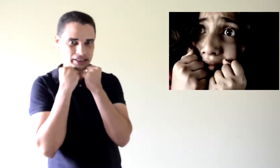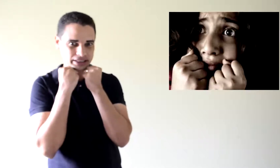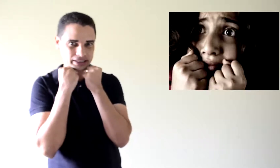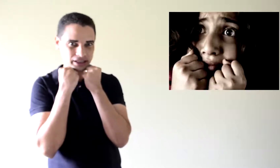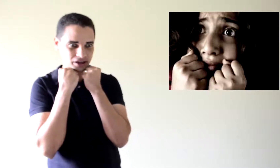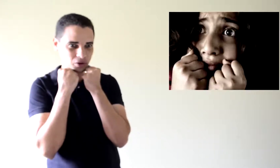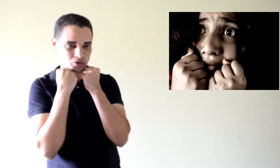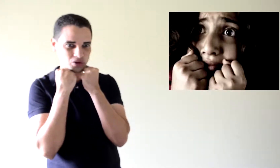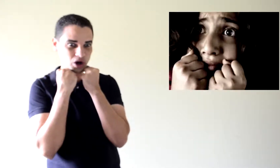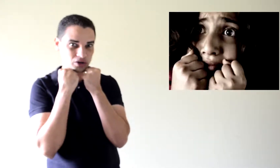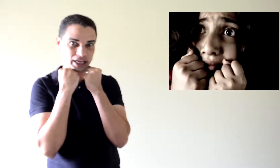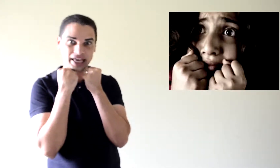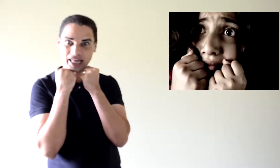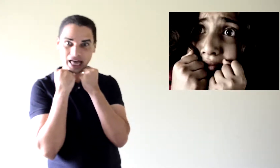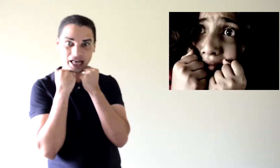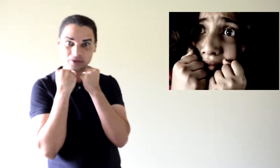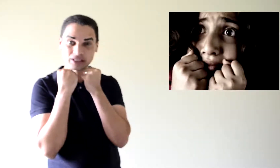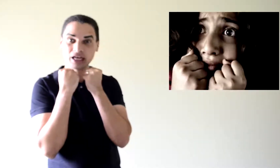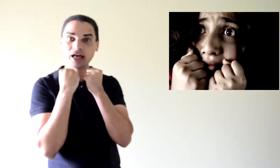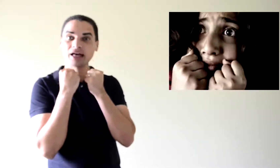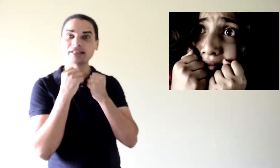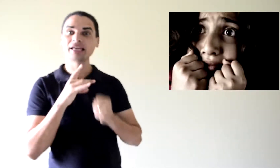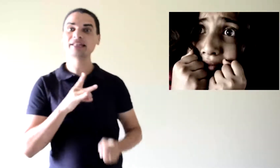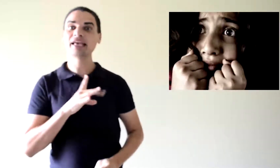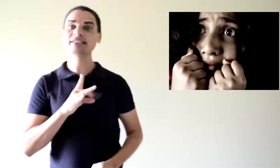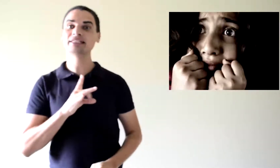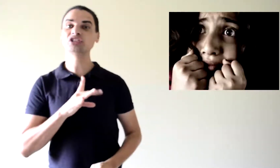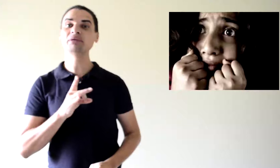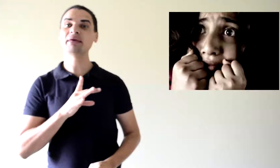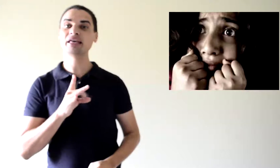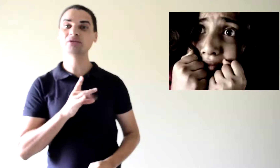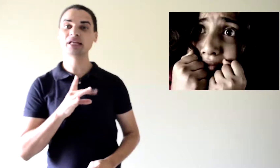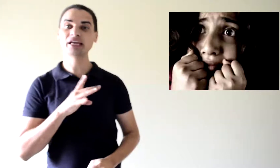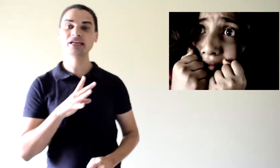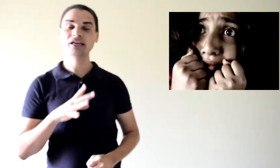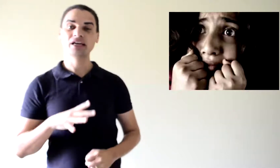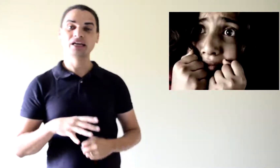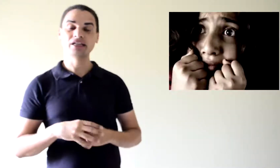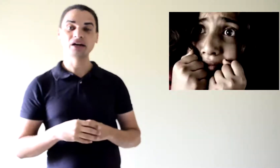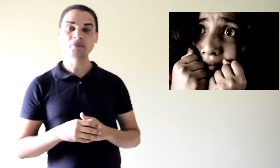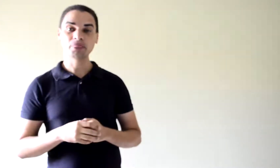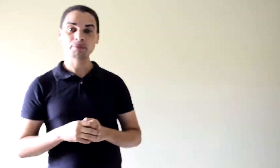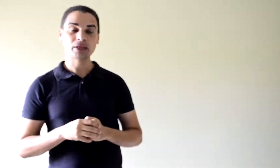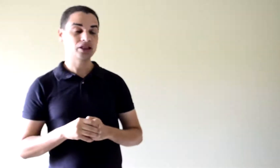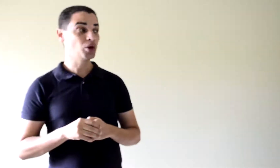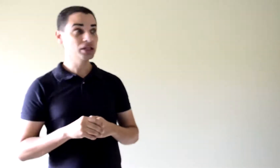assim, né, com os olhos arregalados, dá a ideia de sentir medo, né? Então, todas